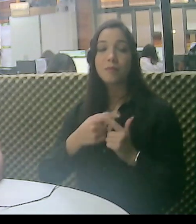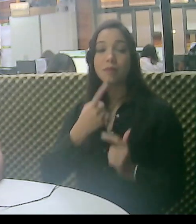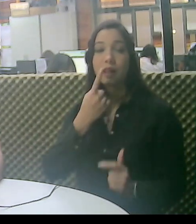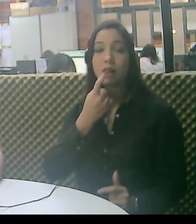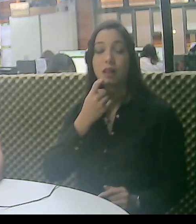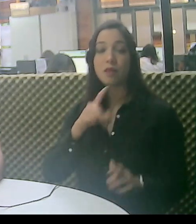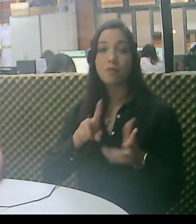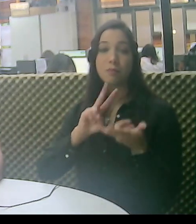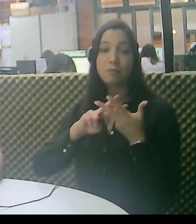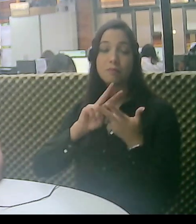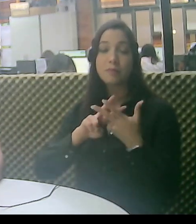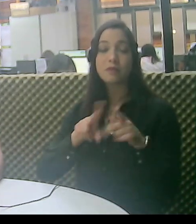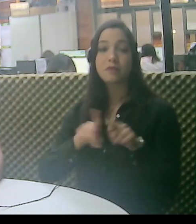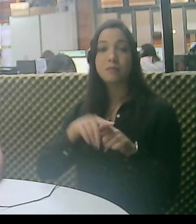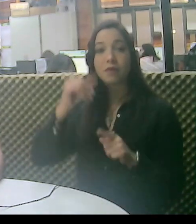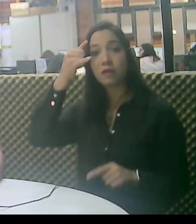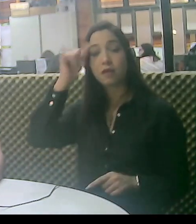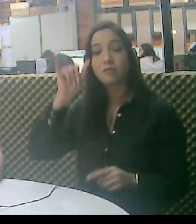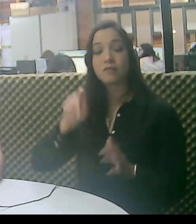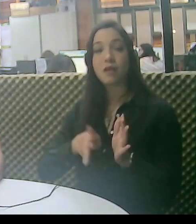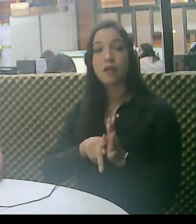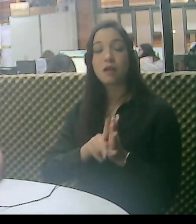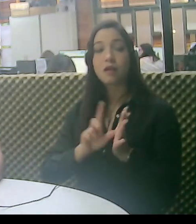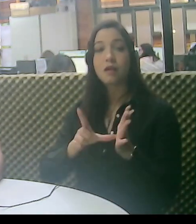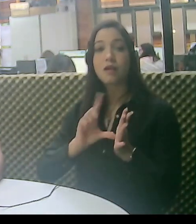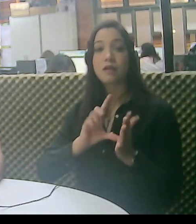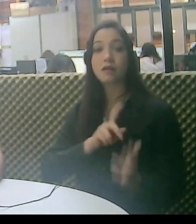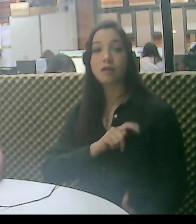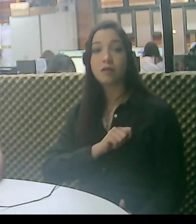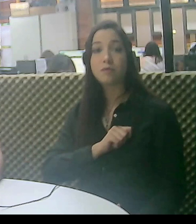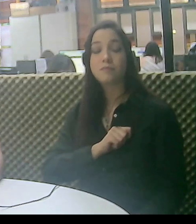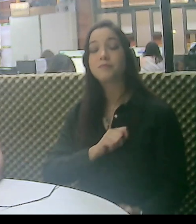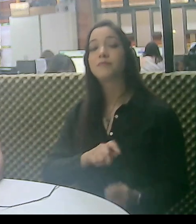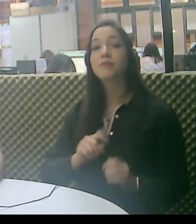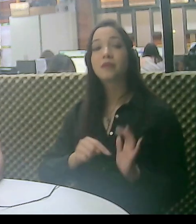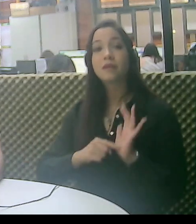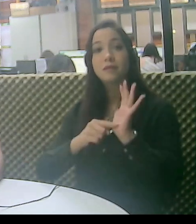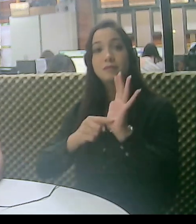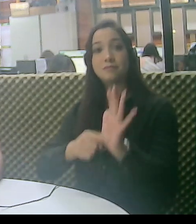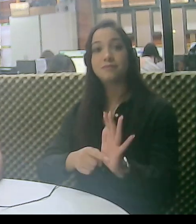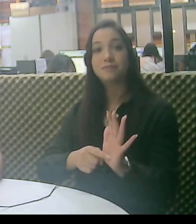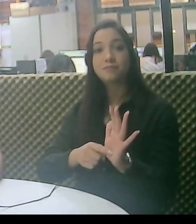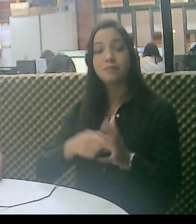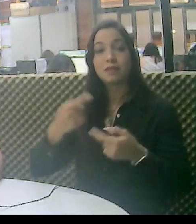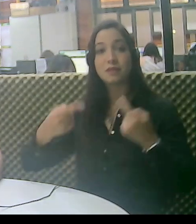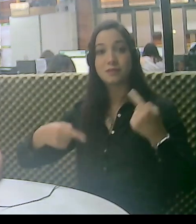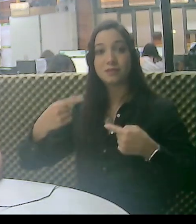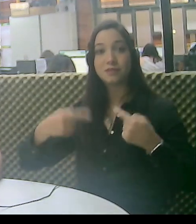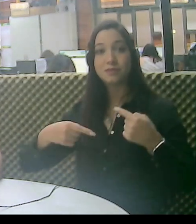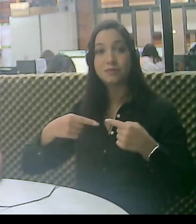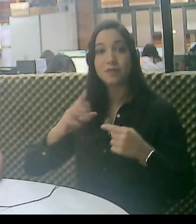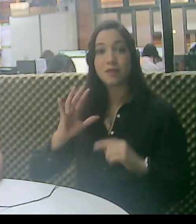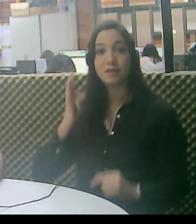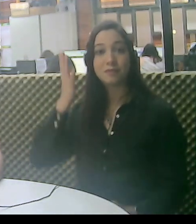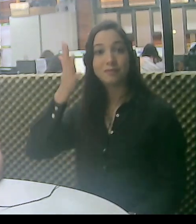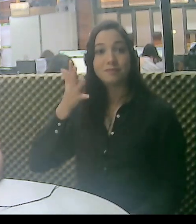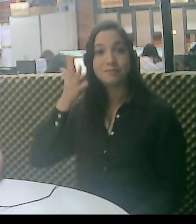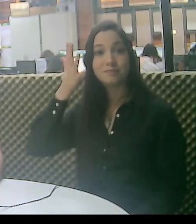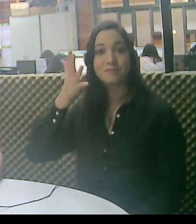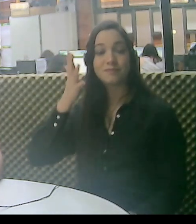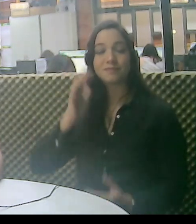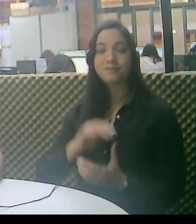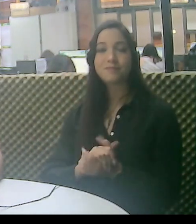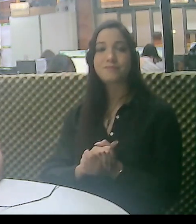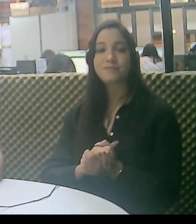da linguinha como prevenção ao desmame precoce estão entre as ações apresentadas nas discussões da conferência. Além